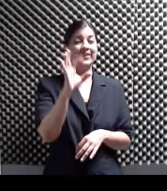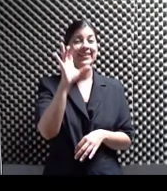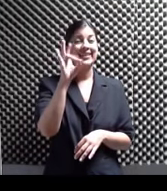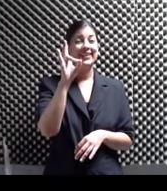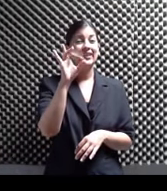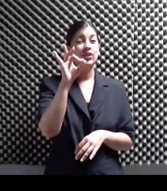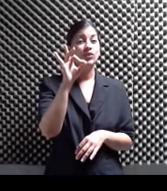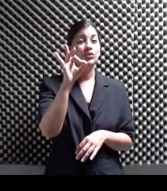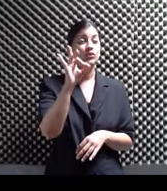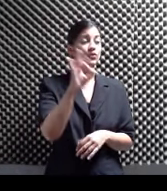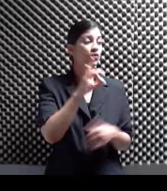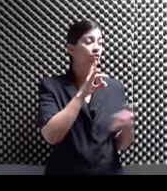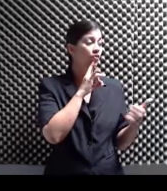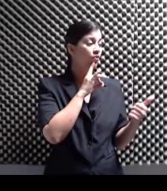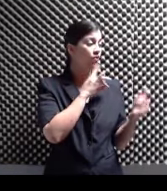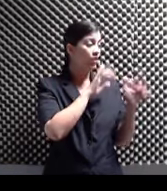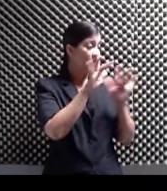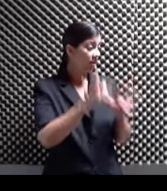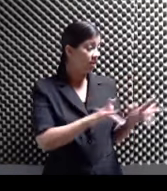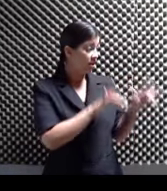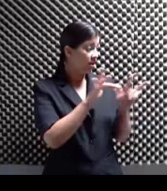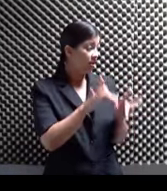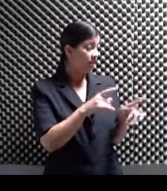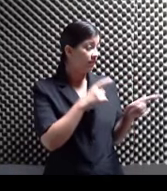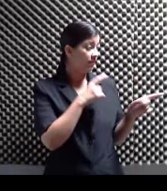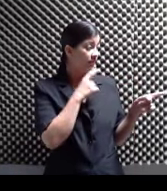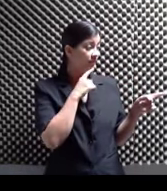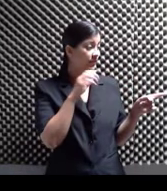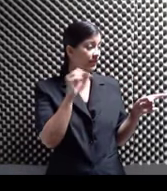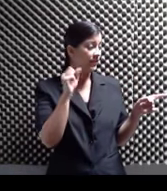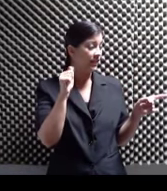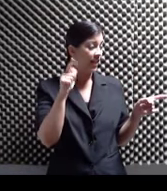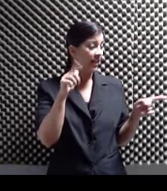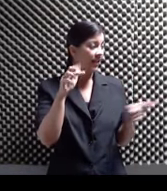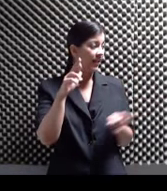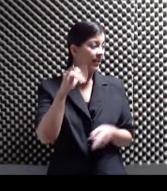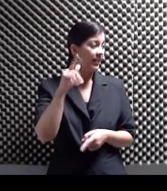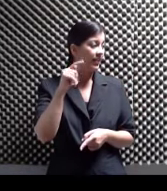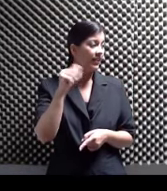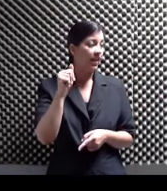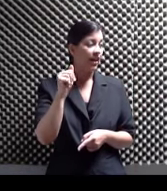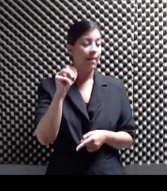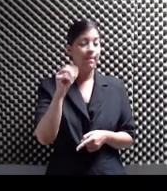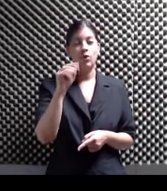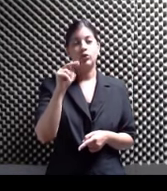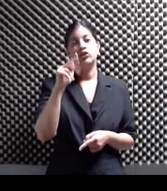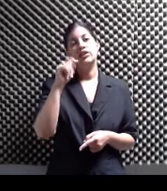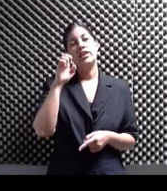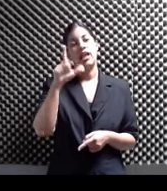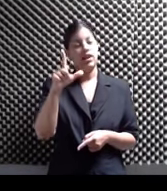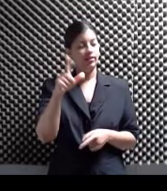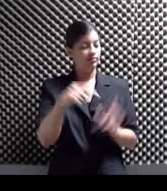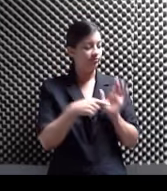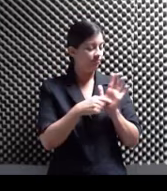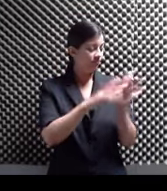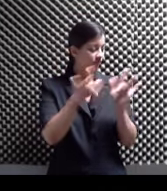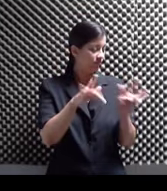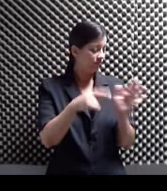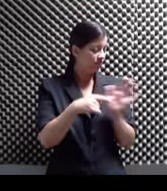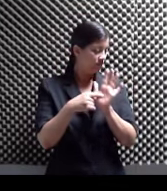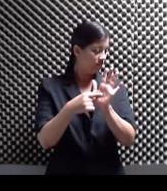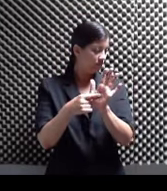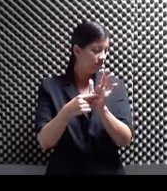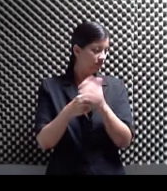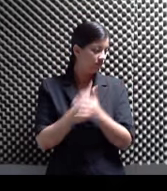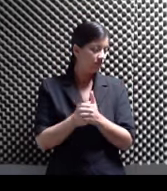Alhambra graba a Sarita Montiel. Alhambra era el sello con el que grababa Nidia Caro. Y sale una cita